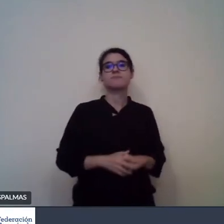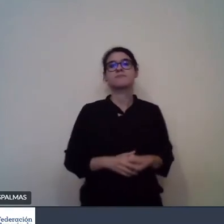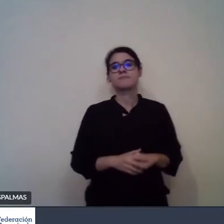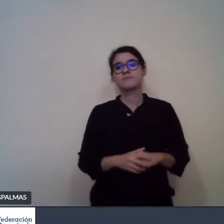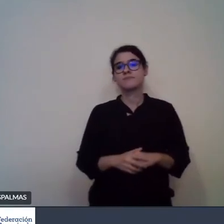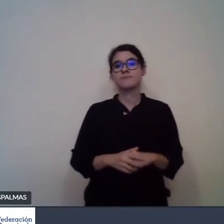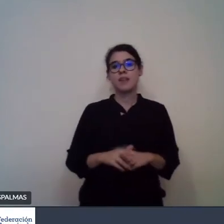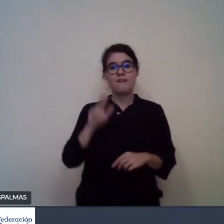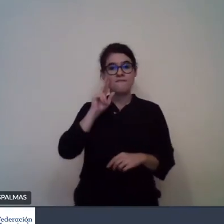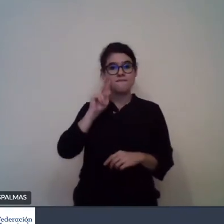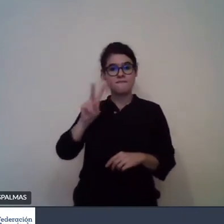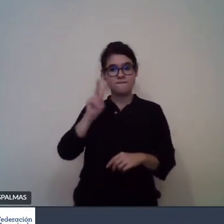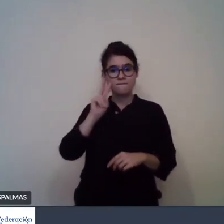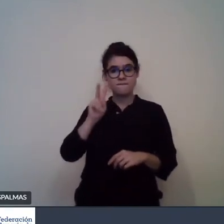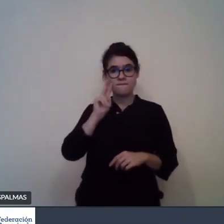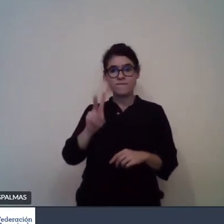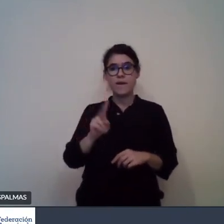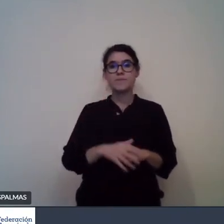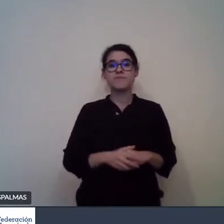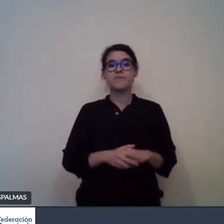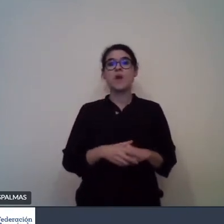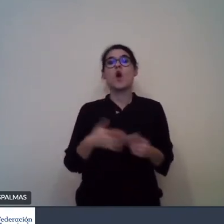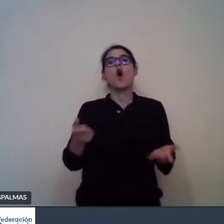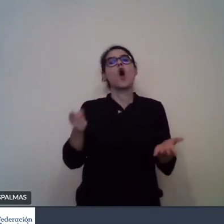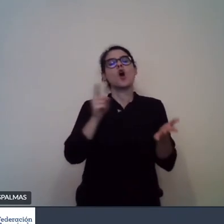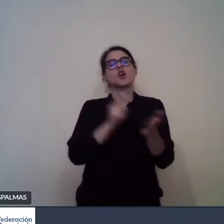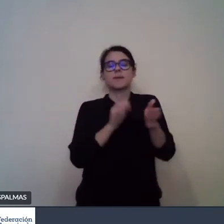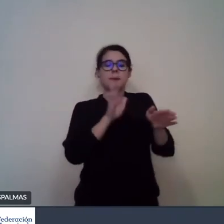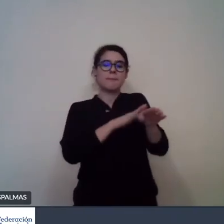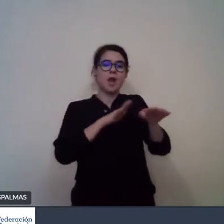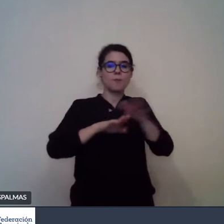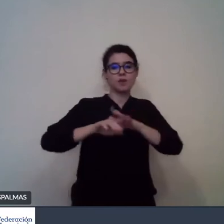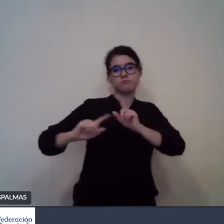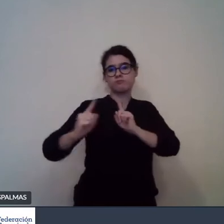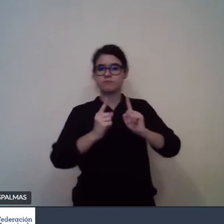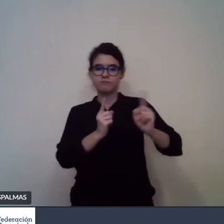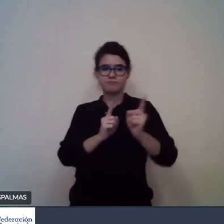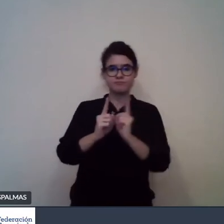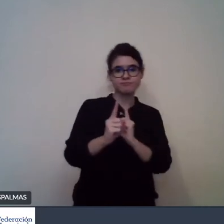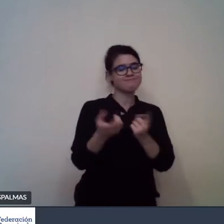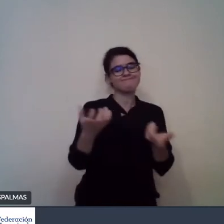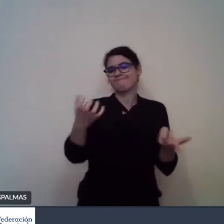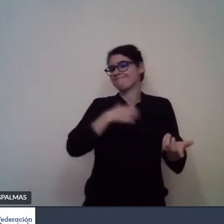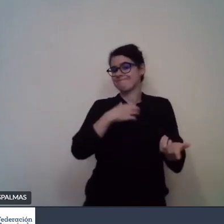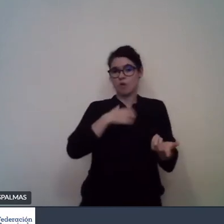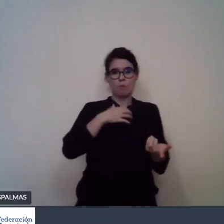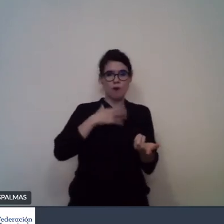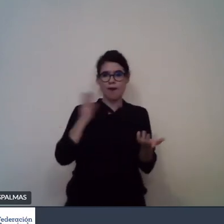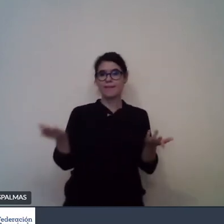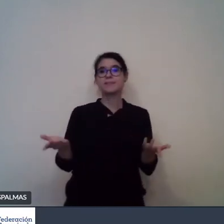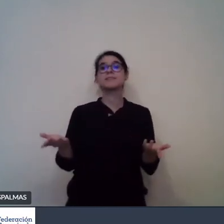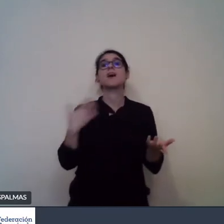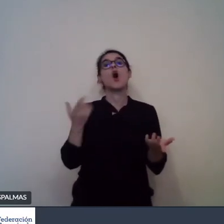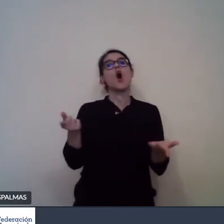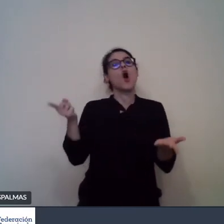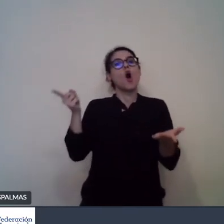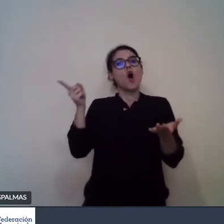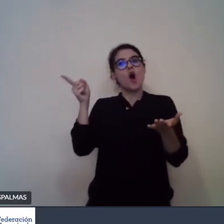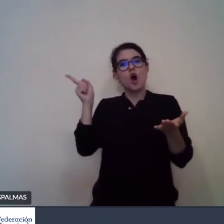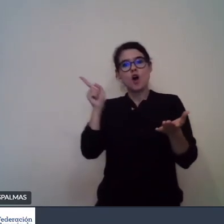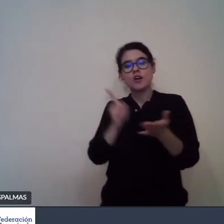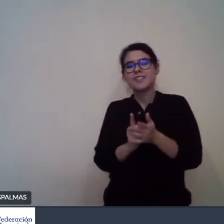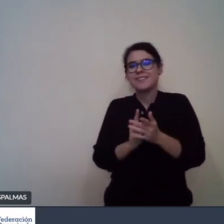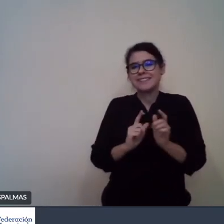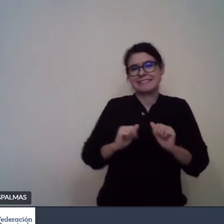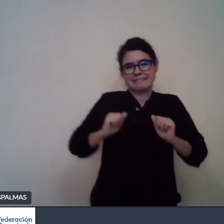Aquí lo que hace es intentar volver al mano a mano. No se puede. De nuevo, un amago de mano a mano